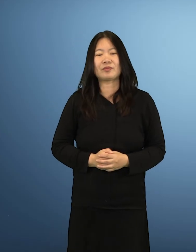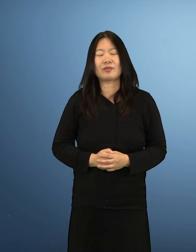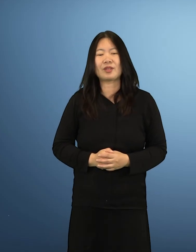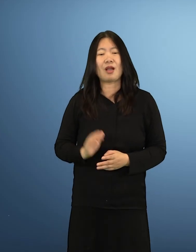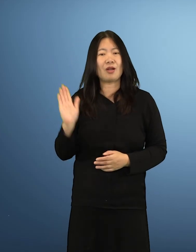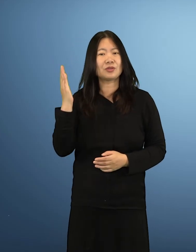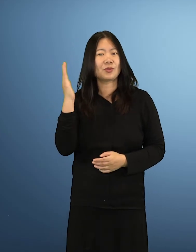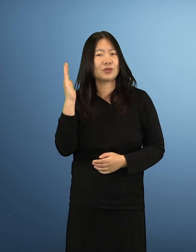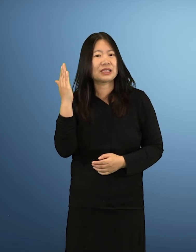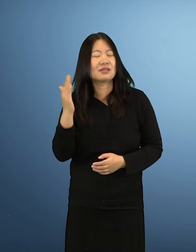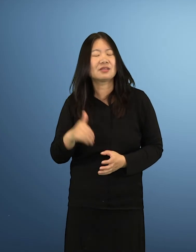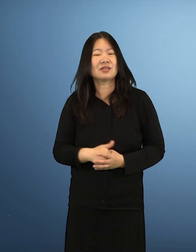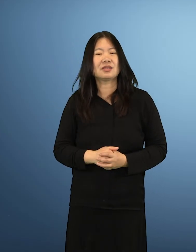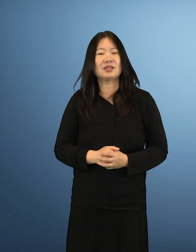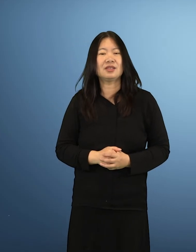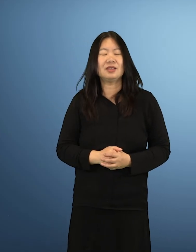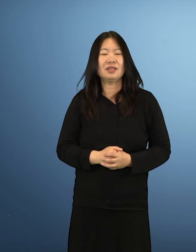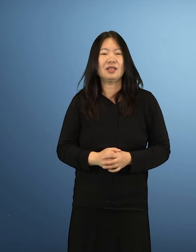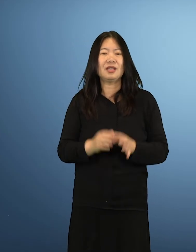요즘